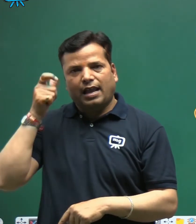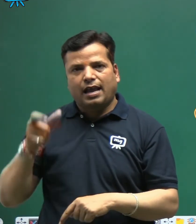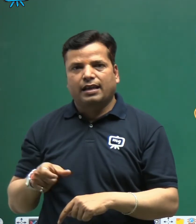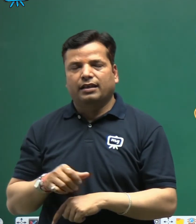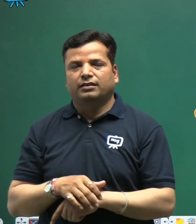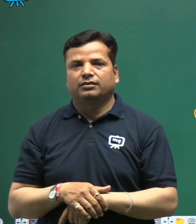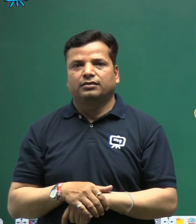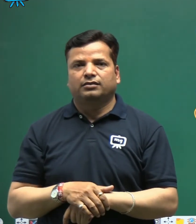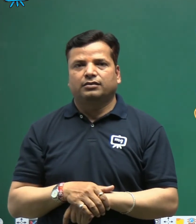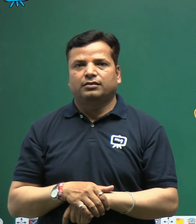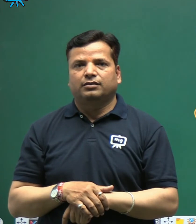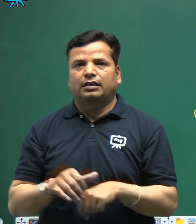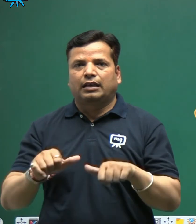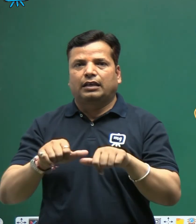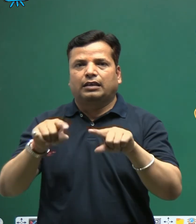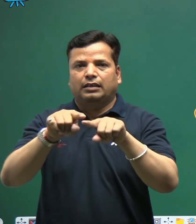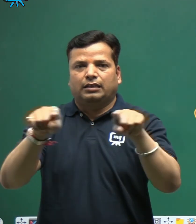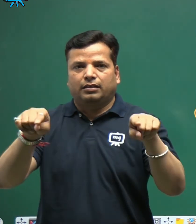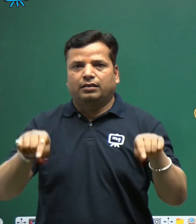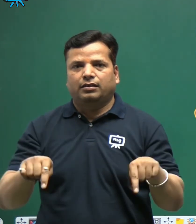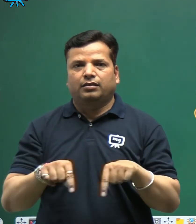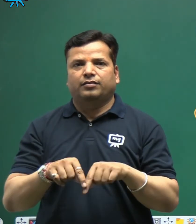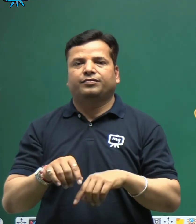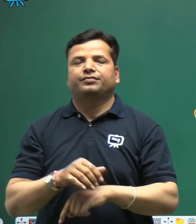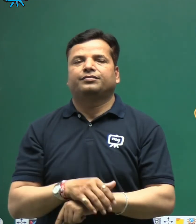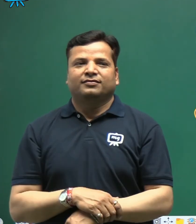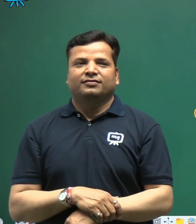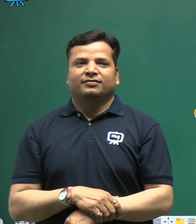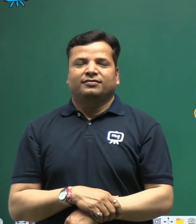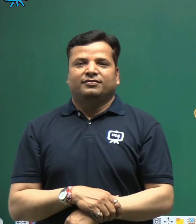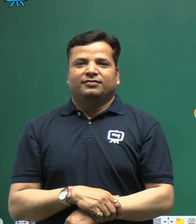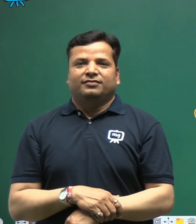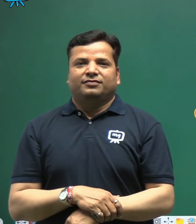land, भूमि.